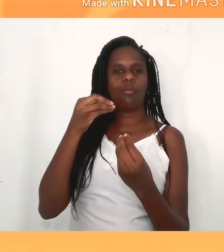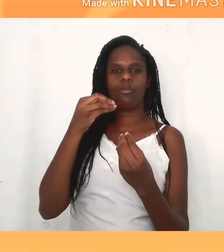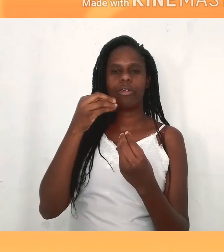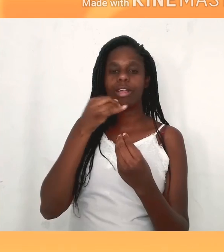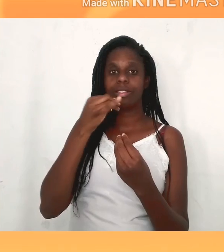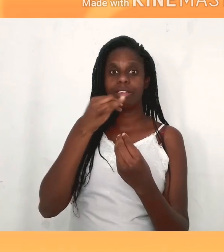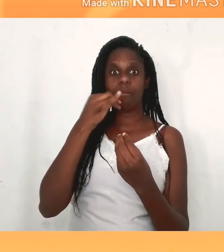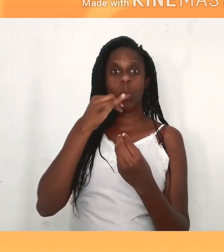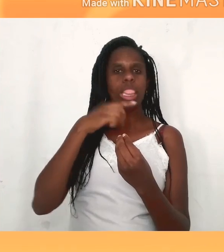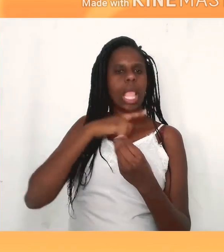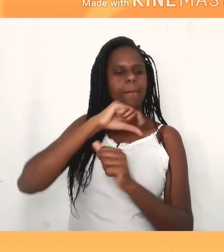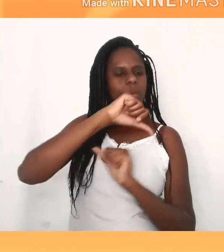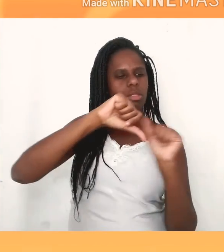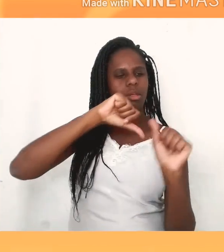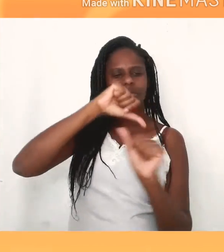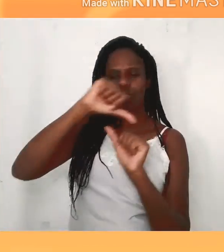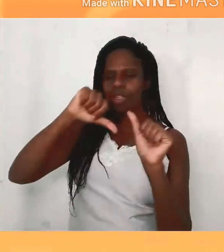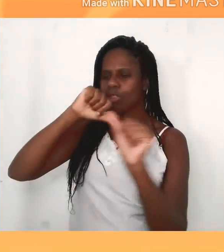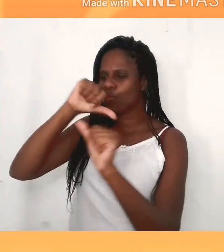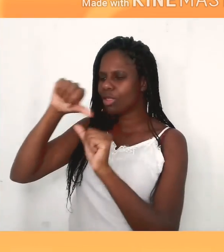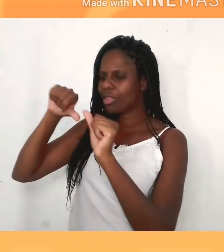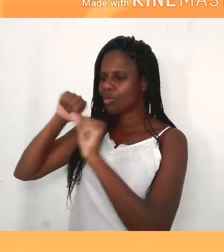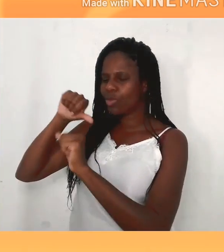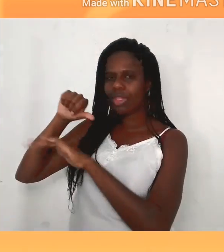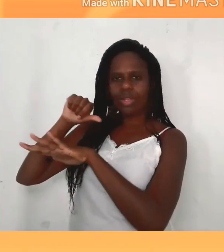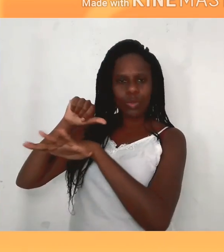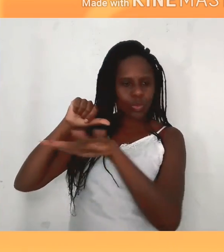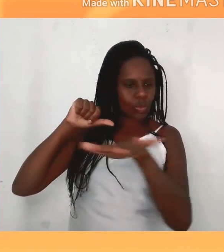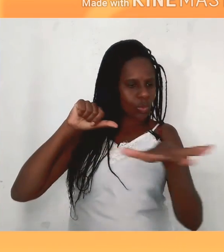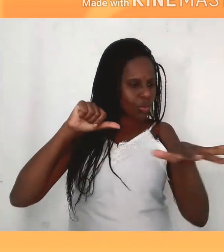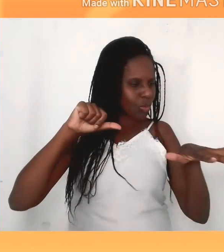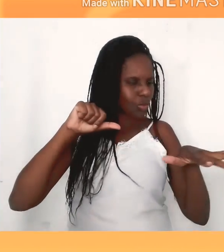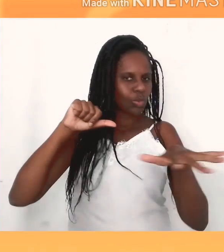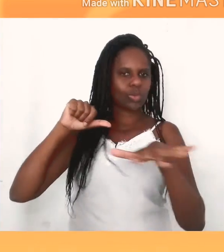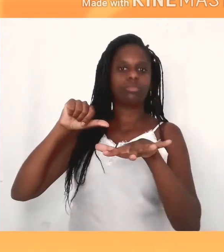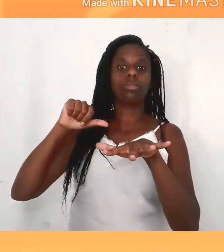as flutuações, com todas as mudanças em torno